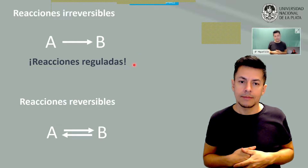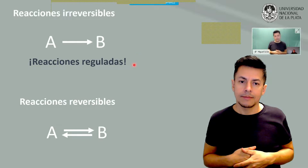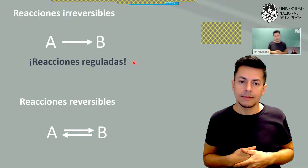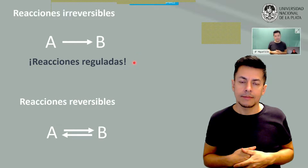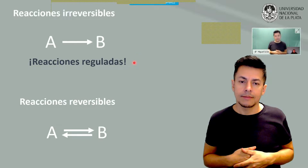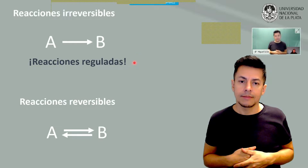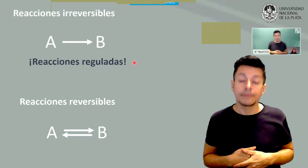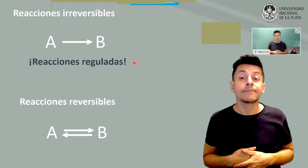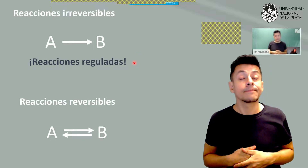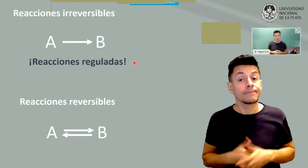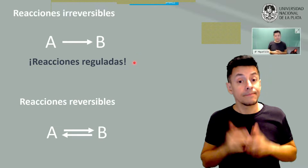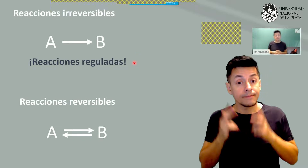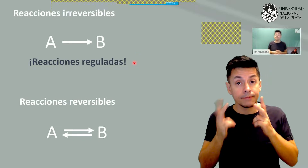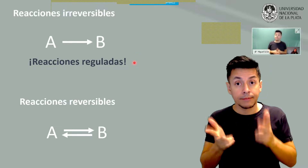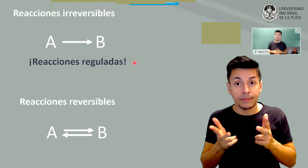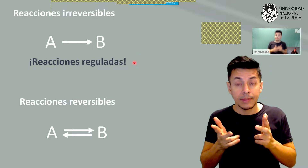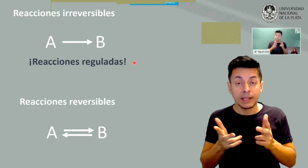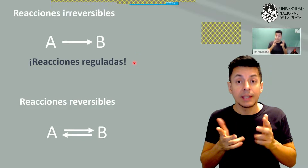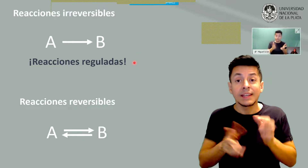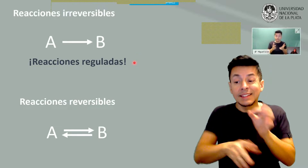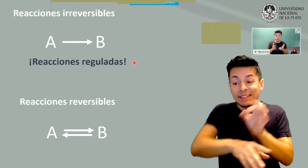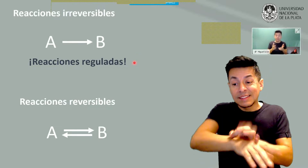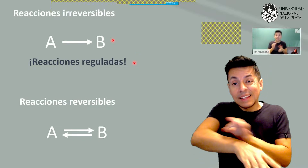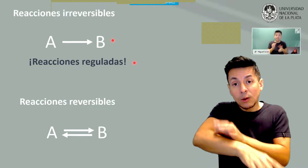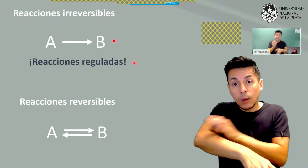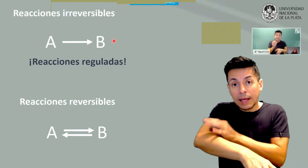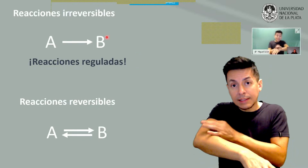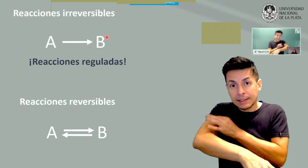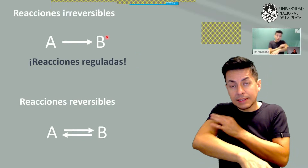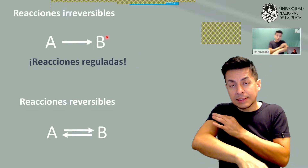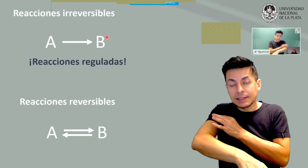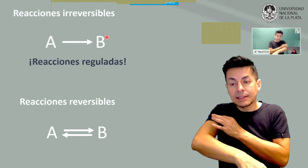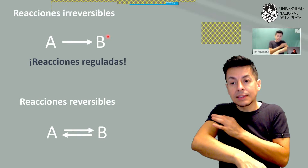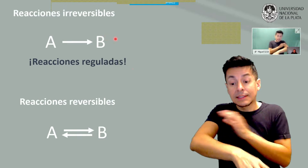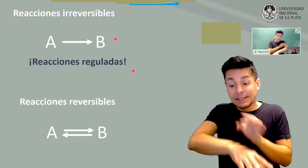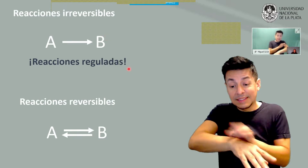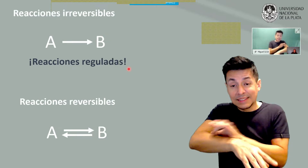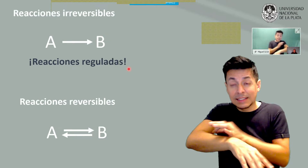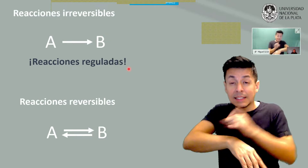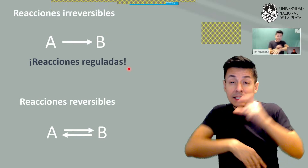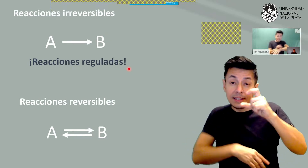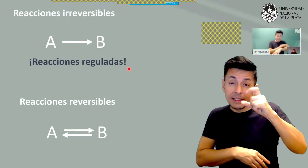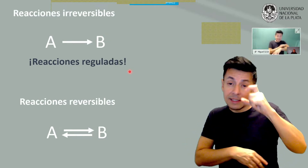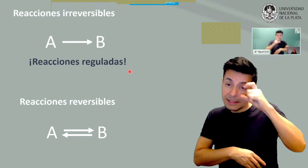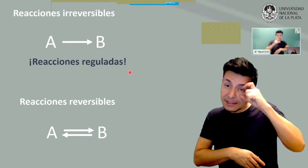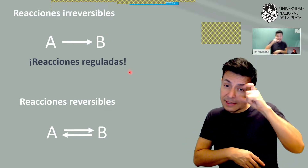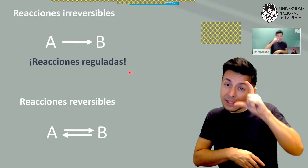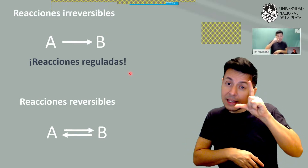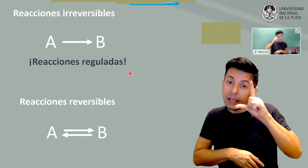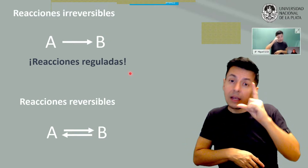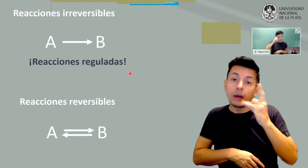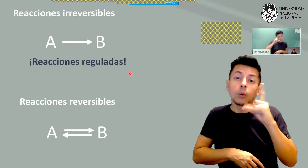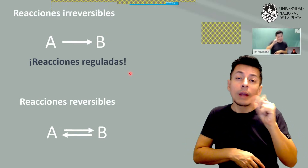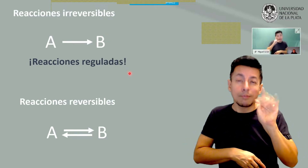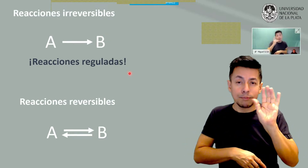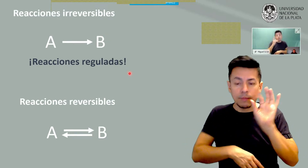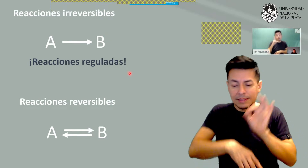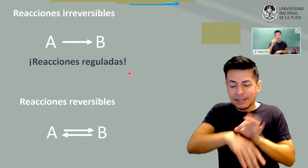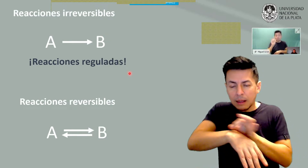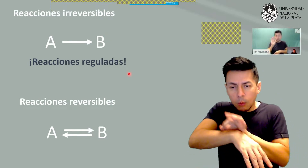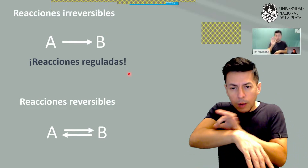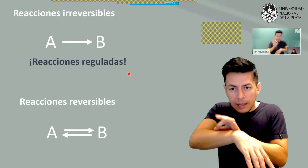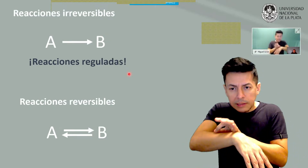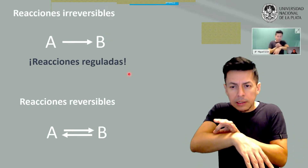Entonces, les decía que las células tienen esta manera de regular las reacciones químicas que ocurren en